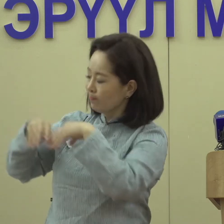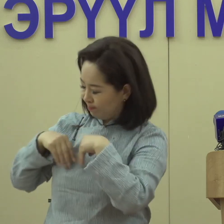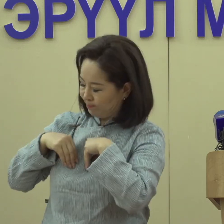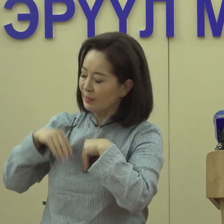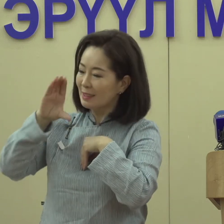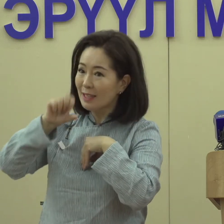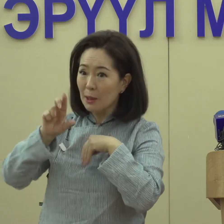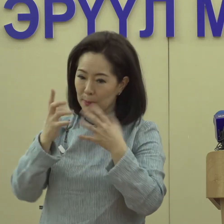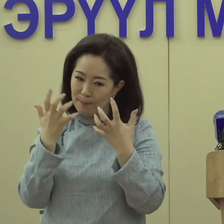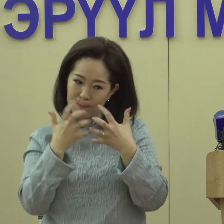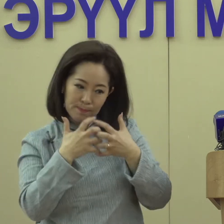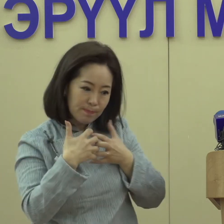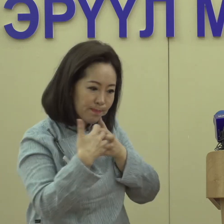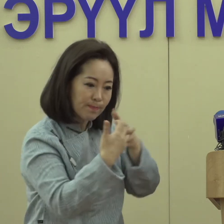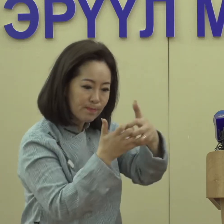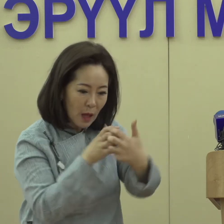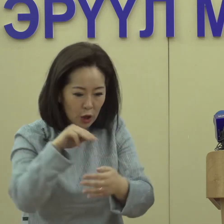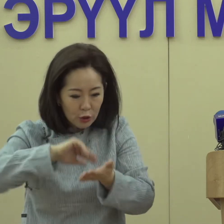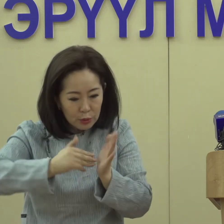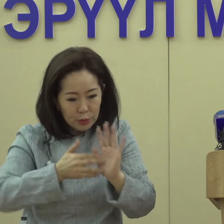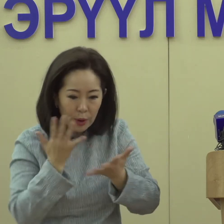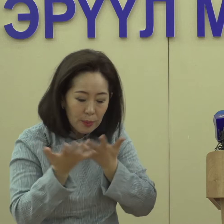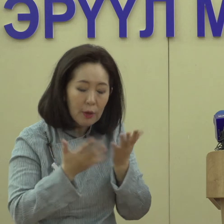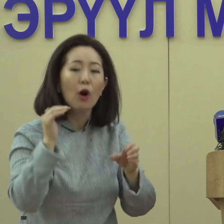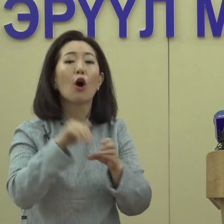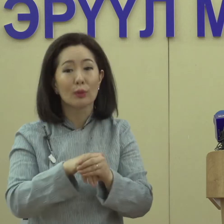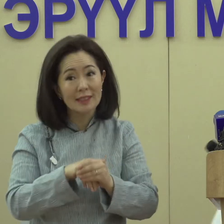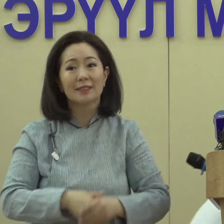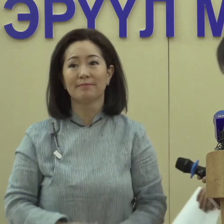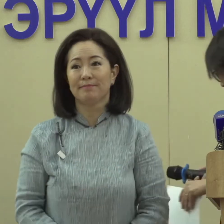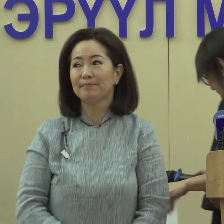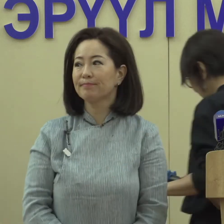салбар хоорондын төлөвлөгөөнийхөө төсөлд тусгаад явж байна. За баярлалаа.